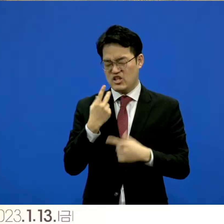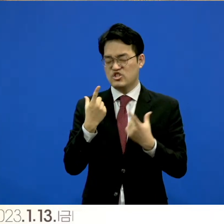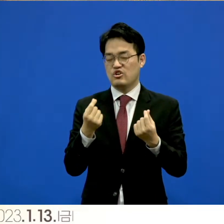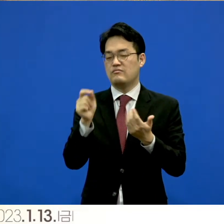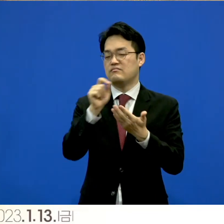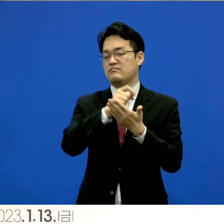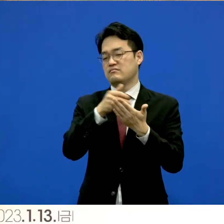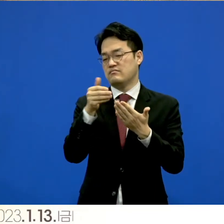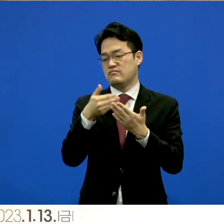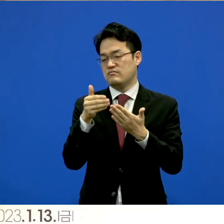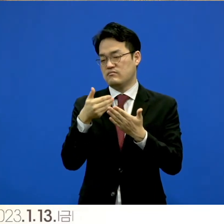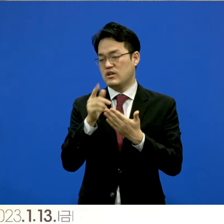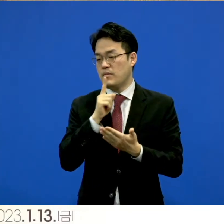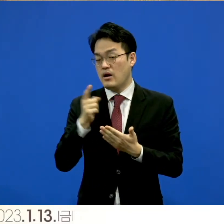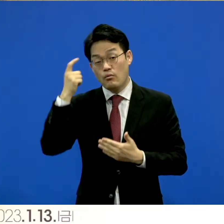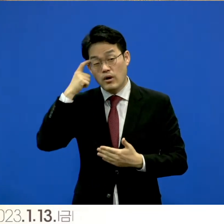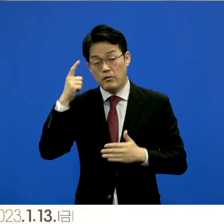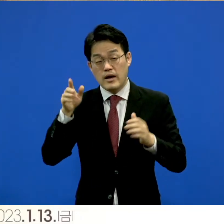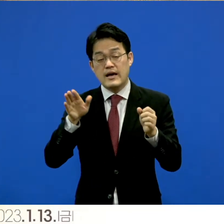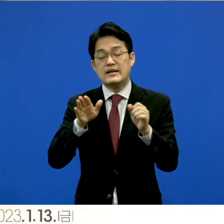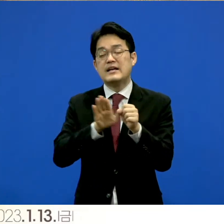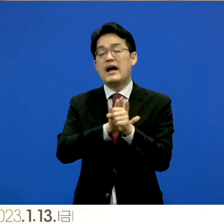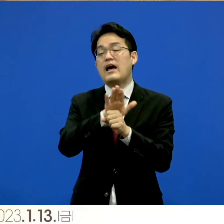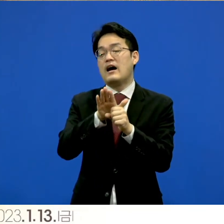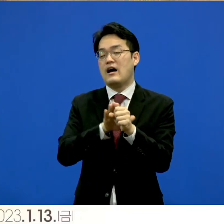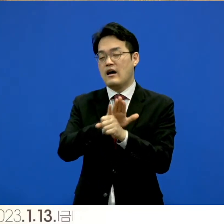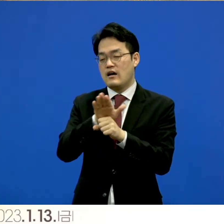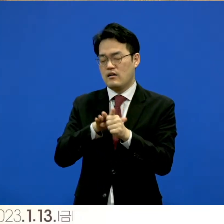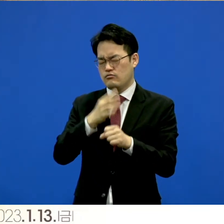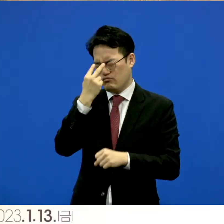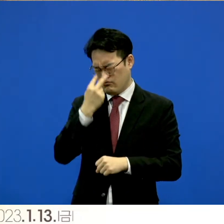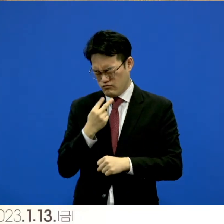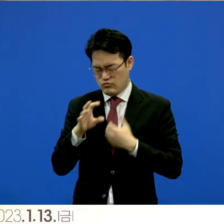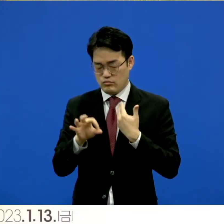사랑의 눈이 멀면 허물이 보이지 않는다는 거죠.